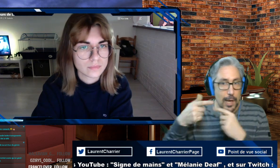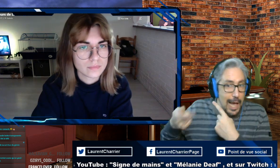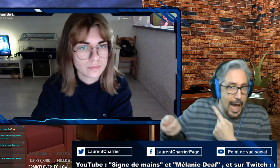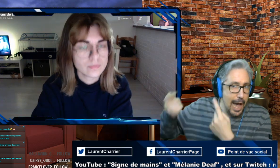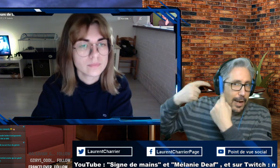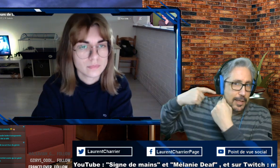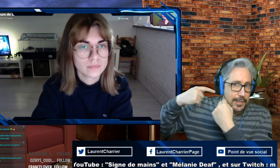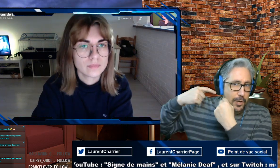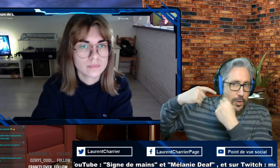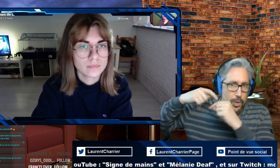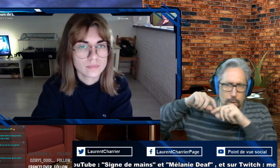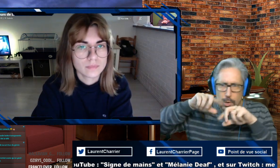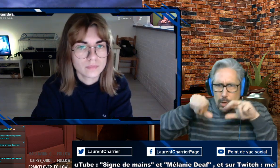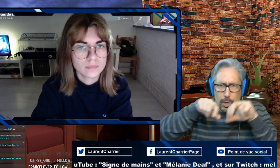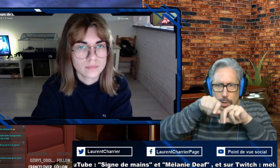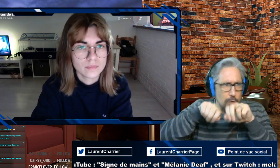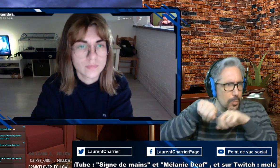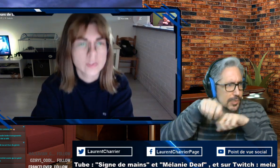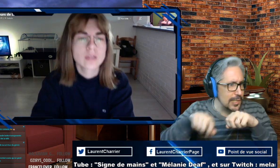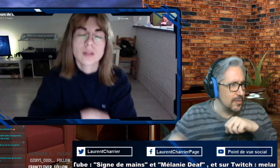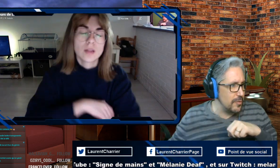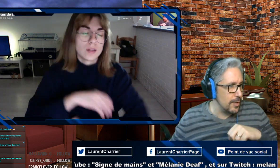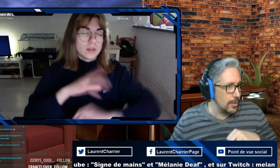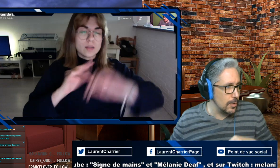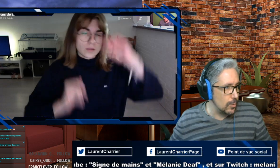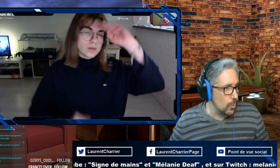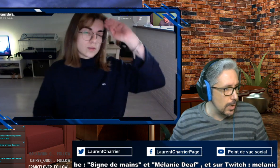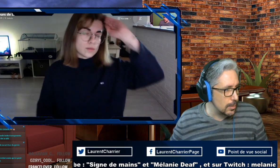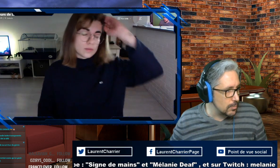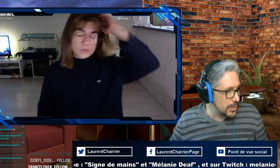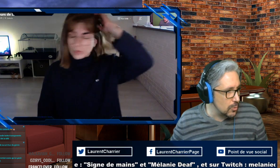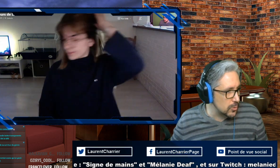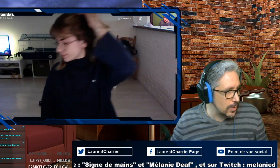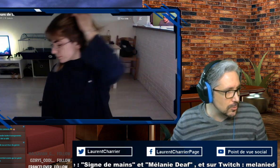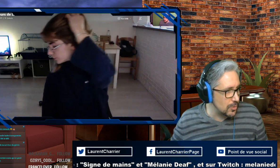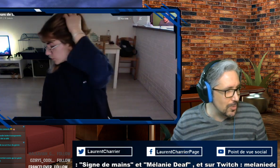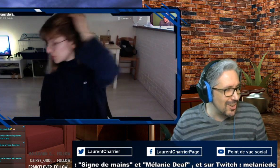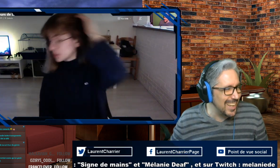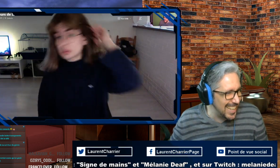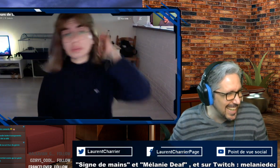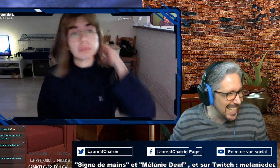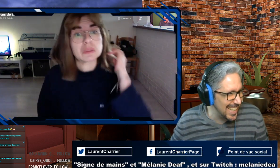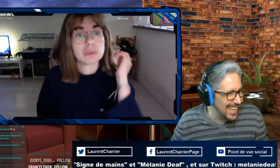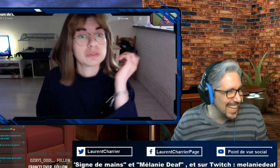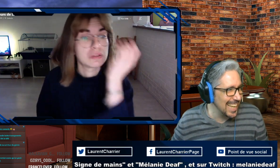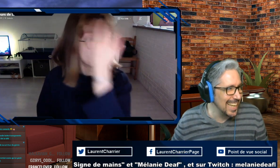expliquaient à l'intérieur comment c'était fait. Oh là là, il y a le son, justement.